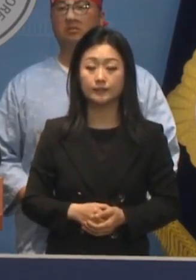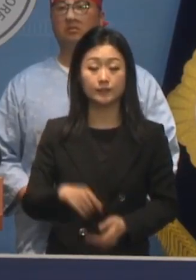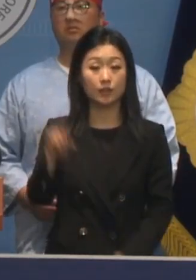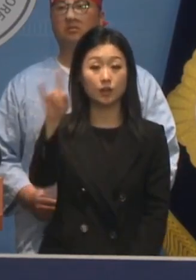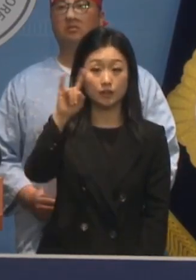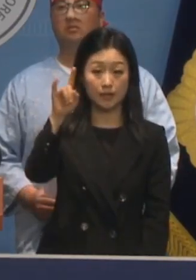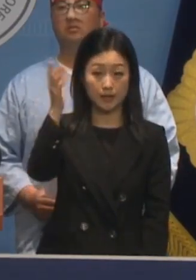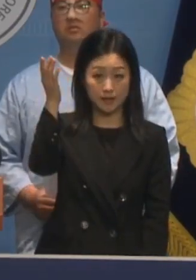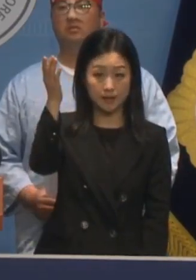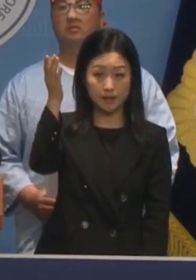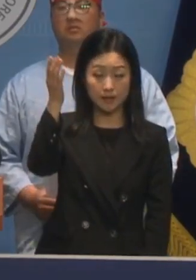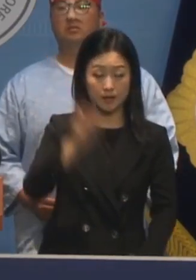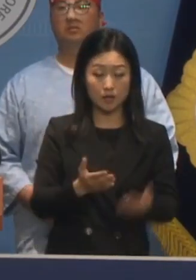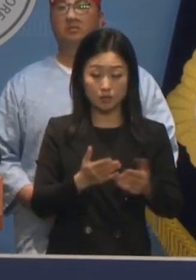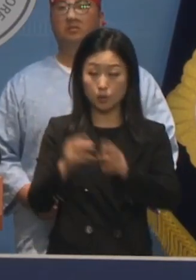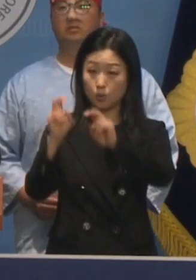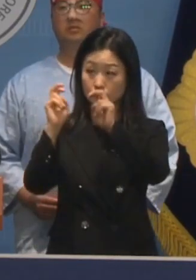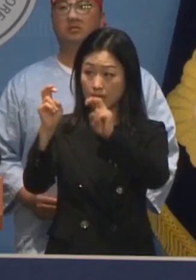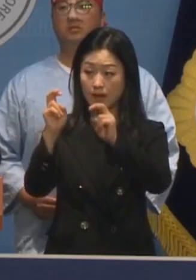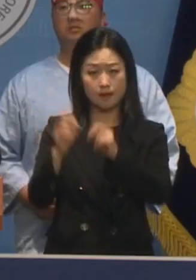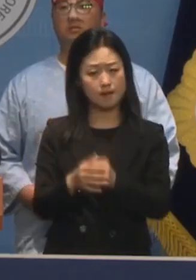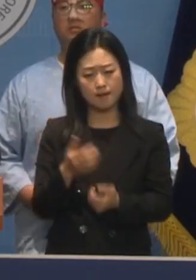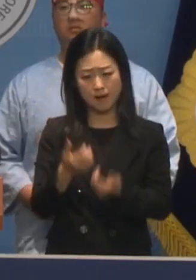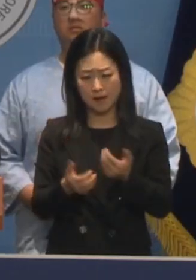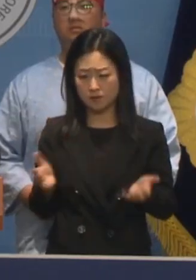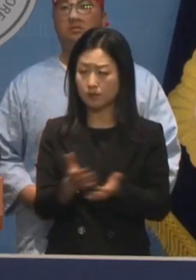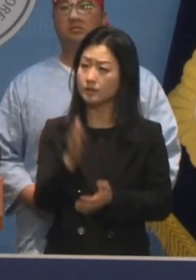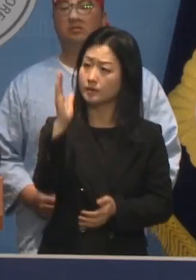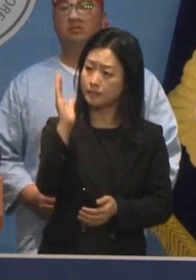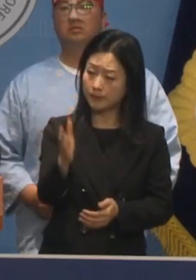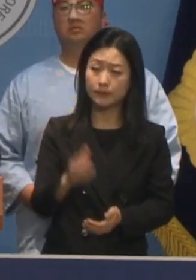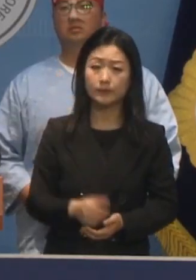현대중공업은 노사관계를 이렇게 가져가서는 안 됩니다.